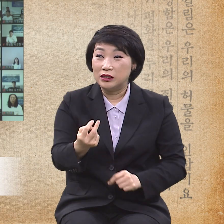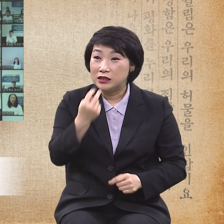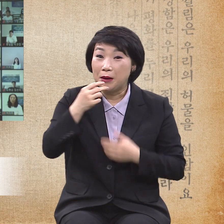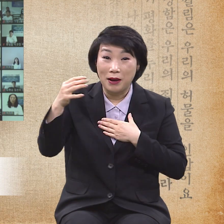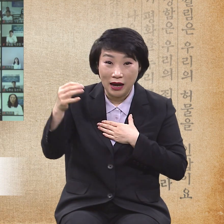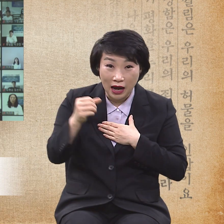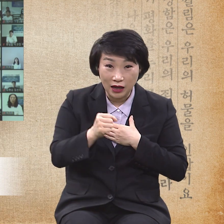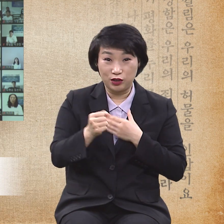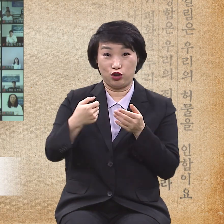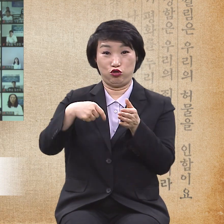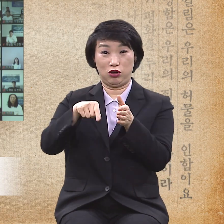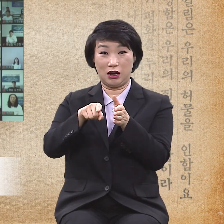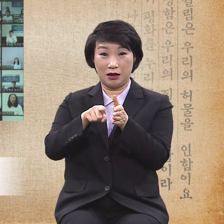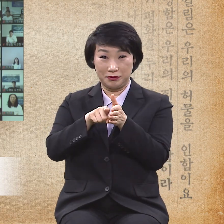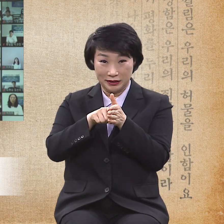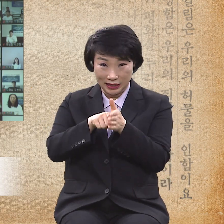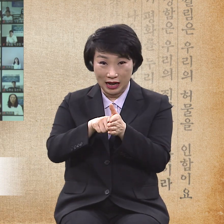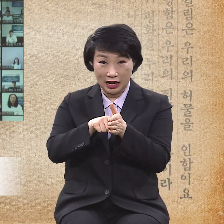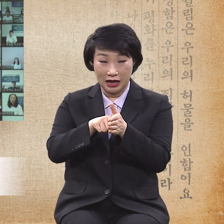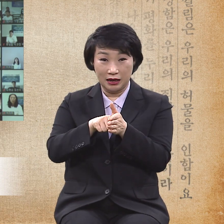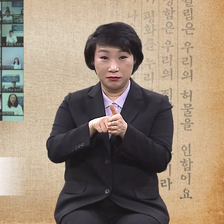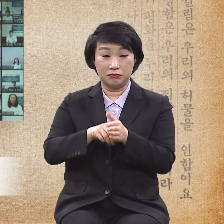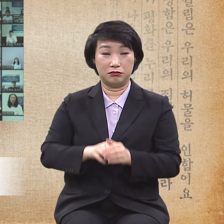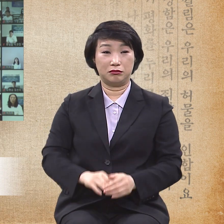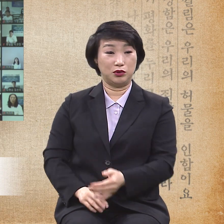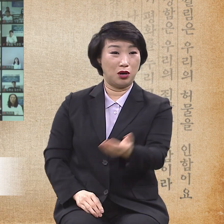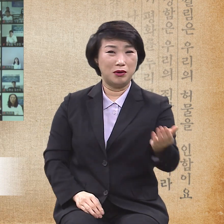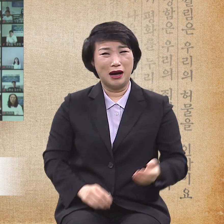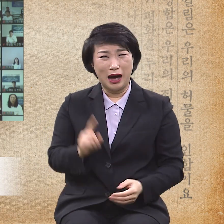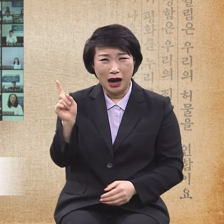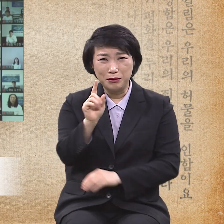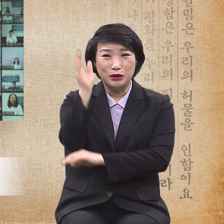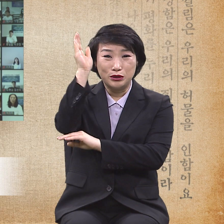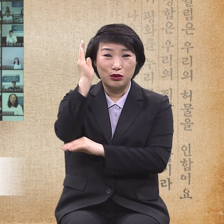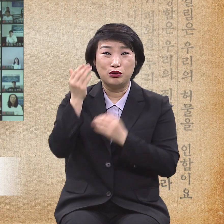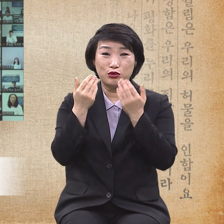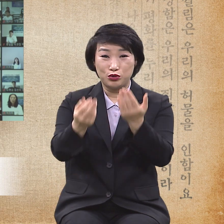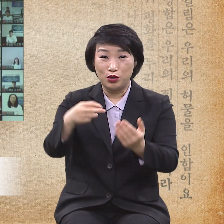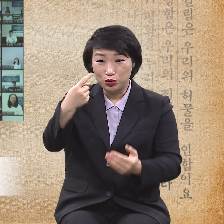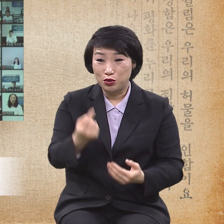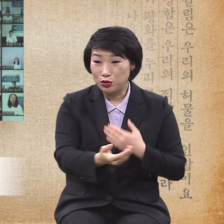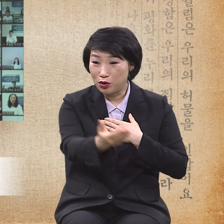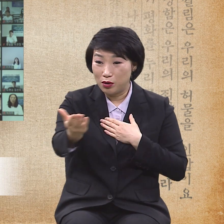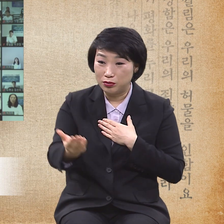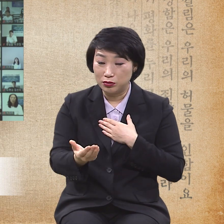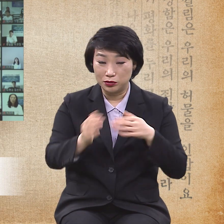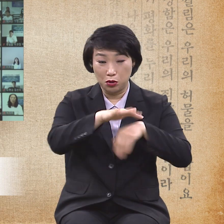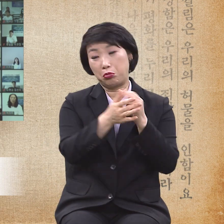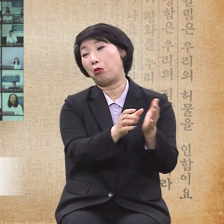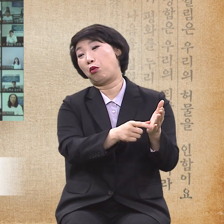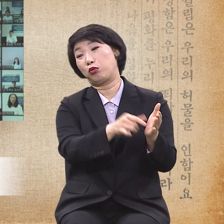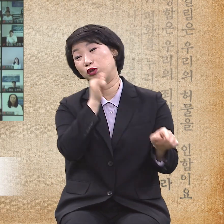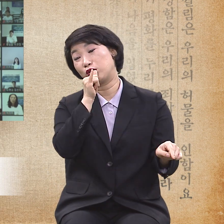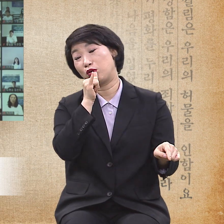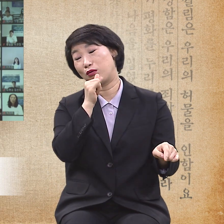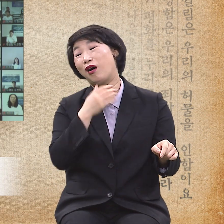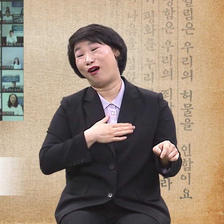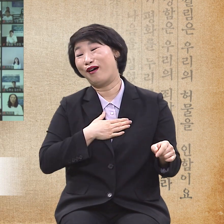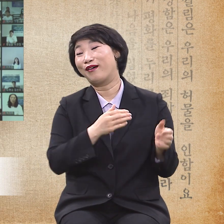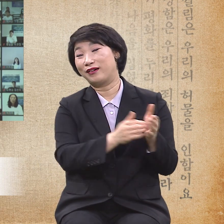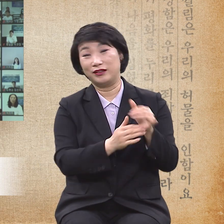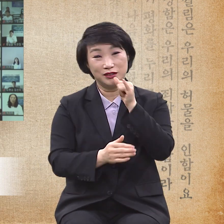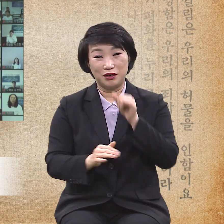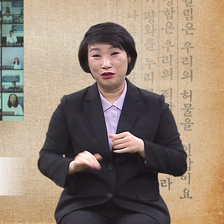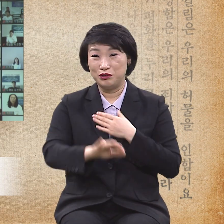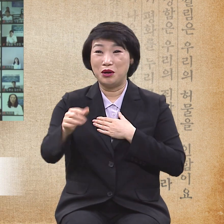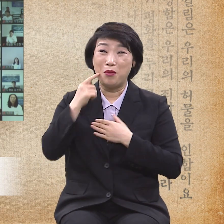영생을 얻게 하려 하시는 것이다. 아무리 말해도 그냥 성경구절에 있는 말씀이요.